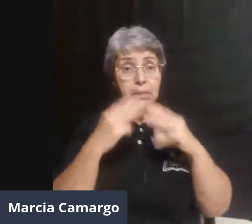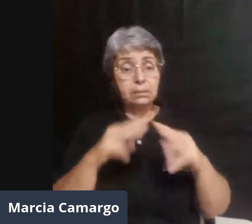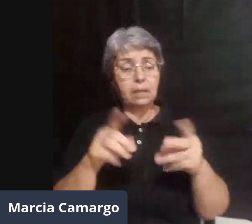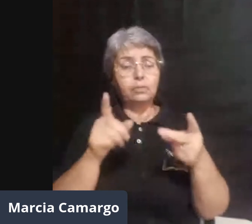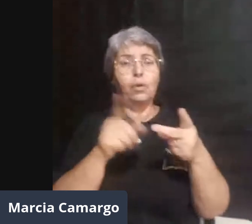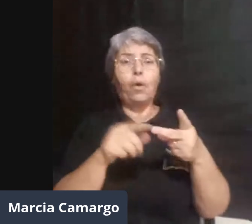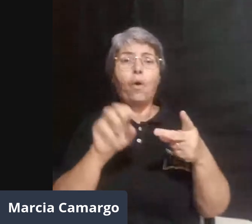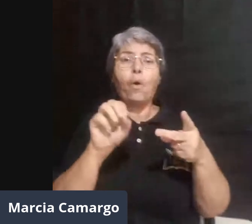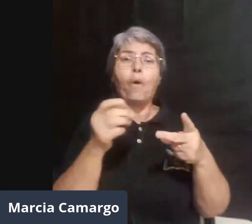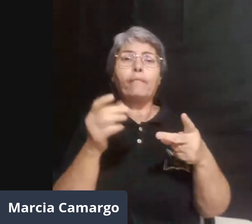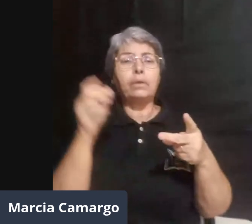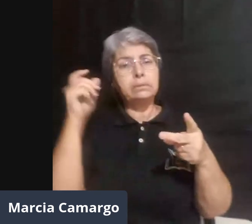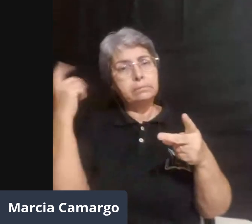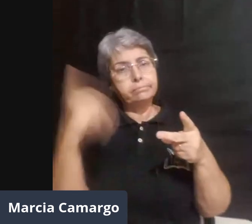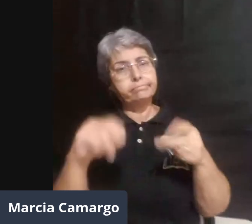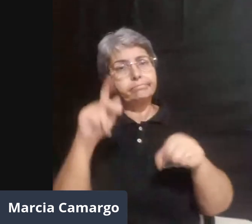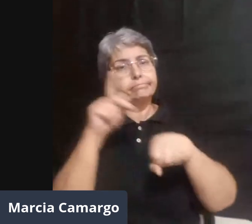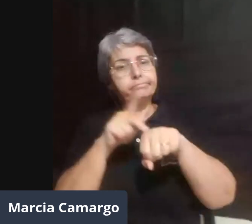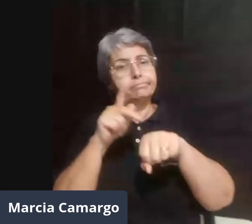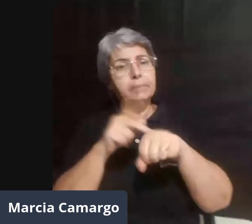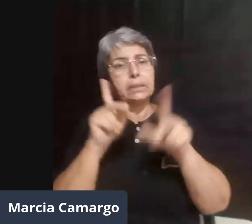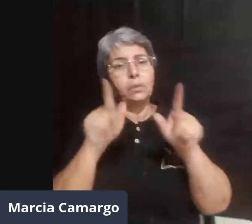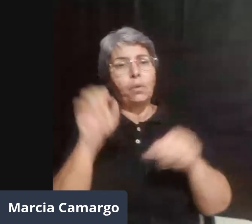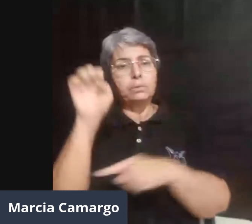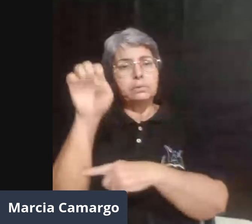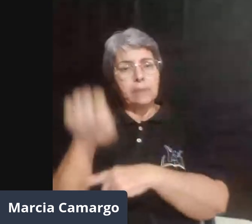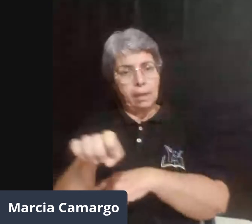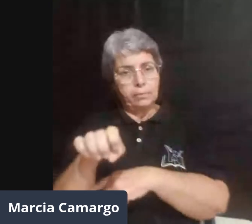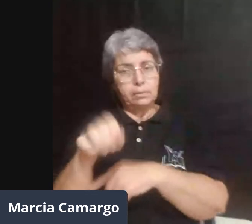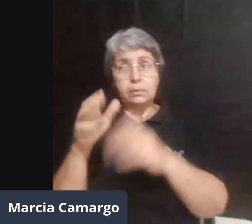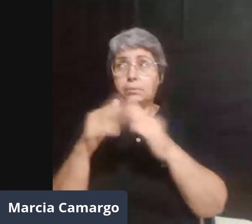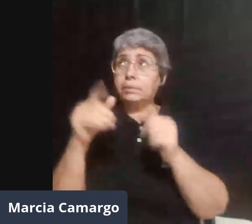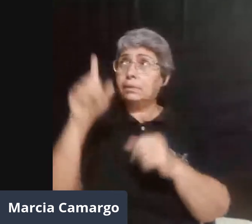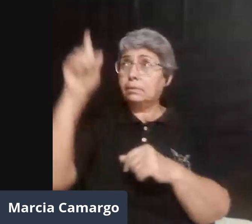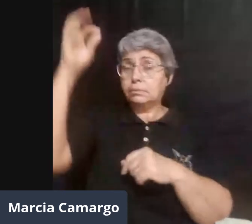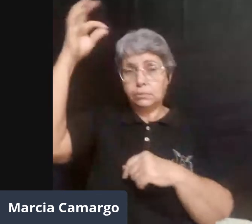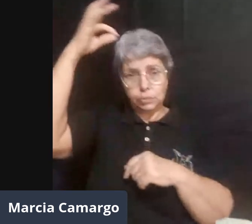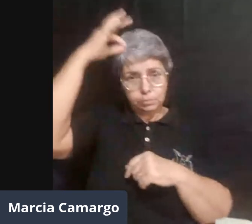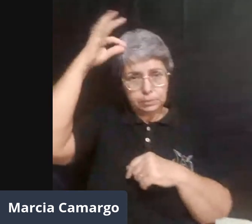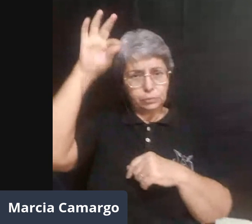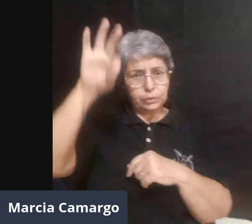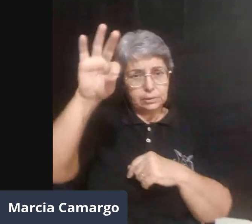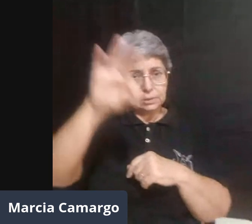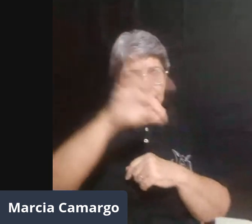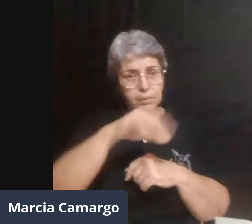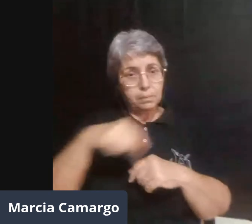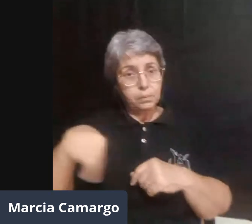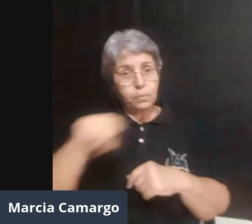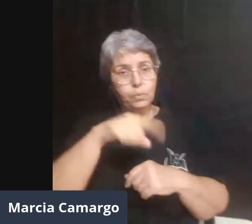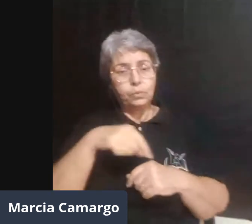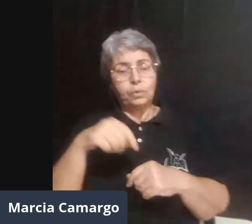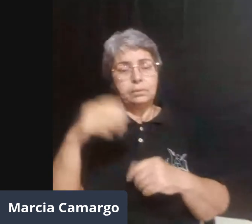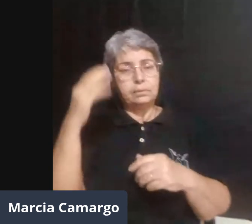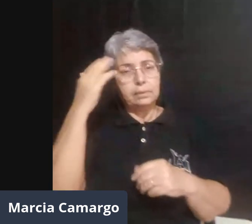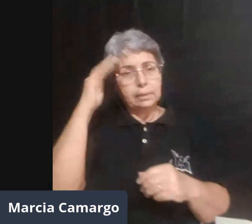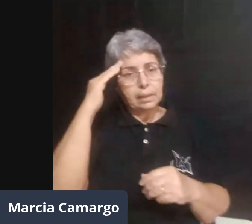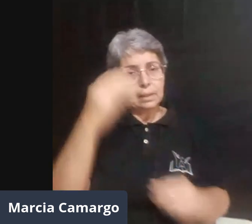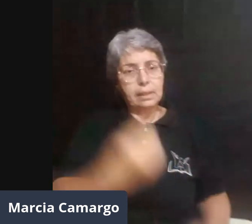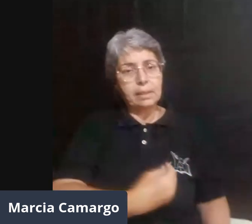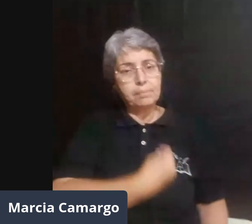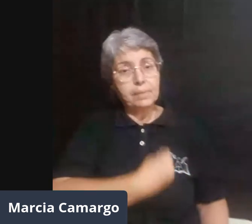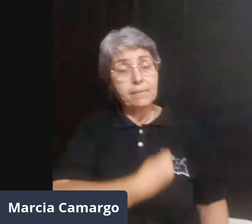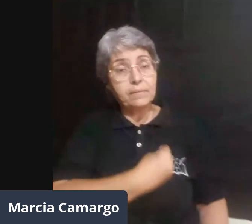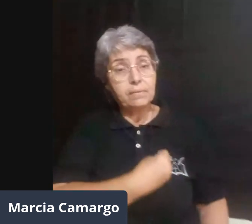ajude, que Ele envie o seu Santo Espírito para que nos ajude a entendermos e a vivermos esta tão